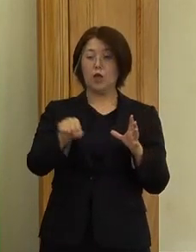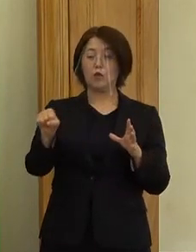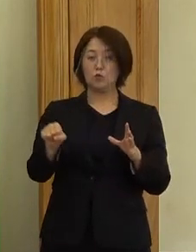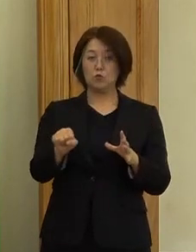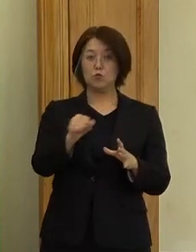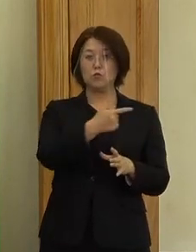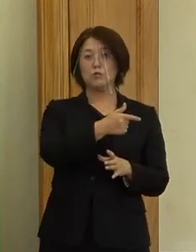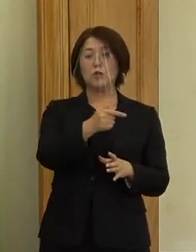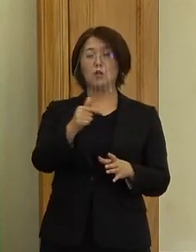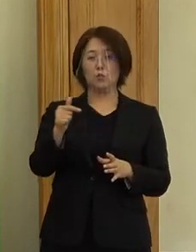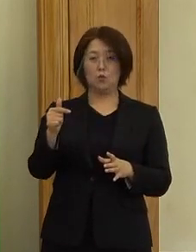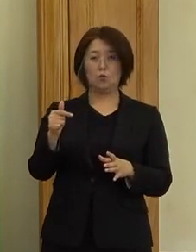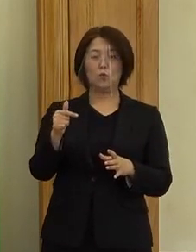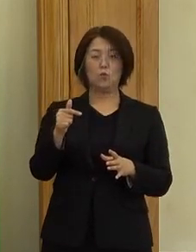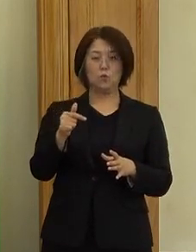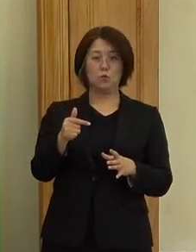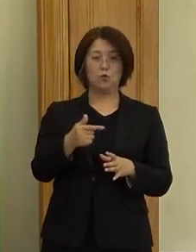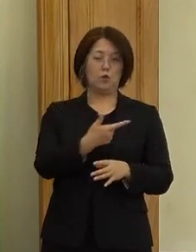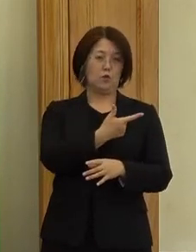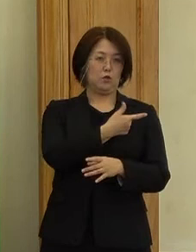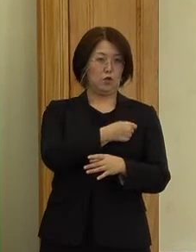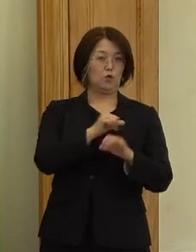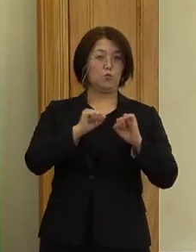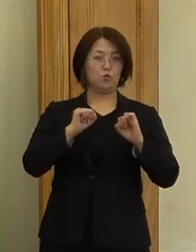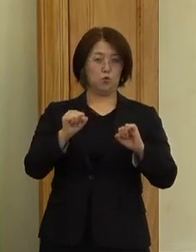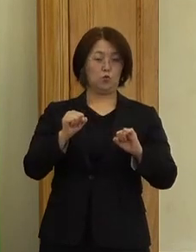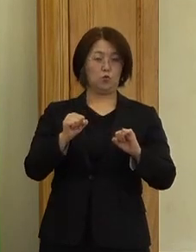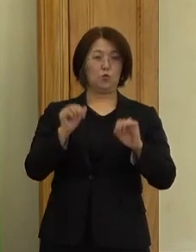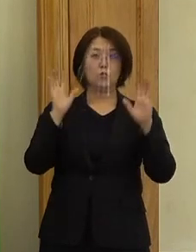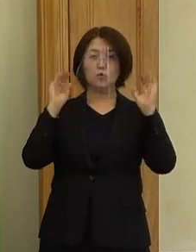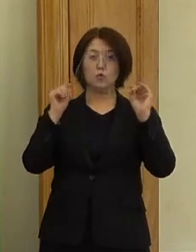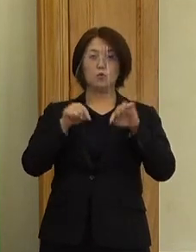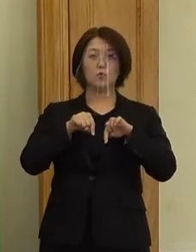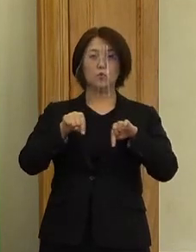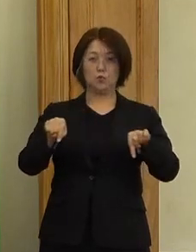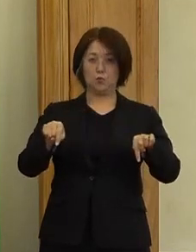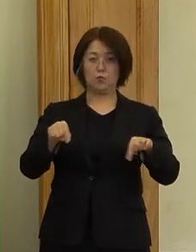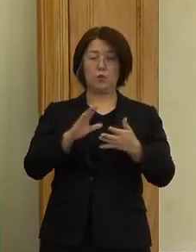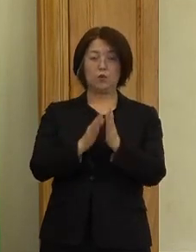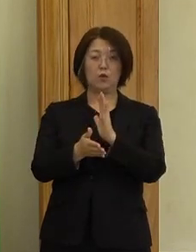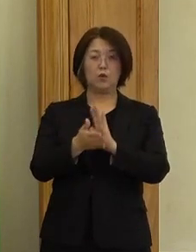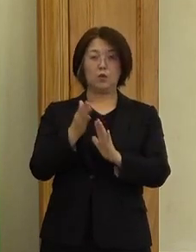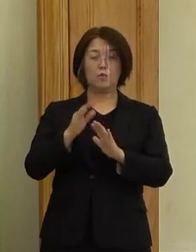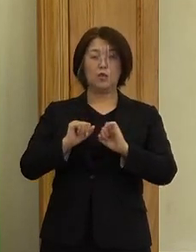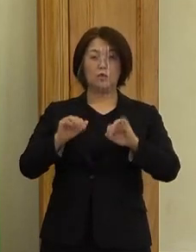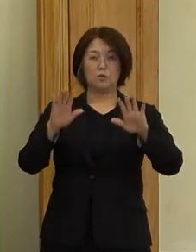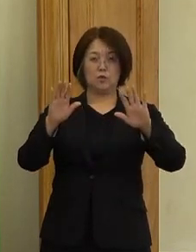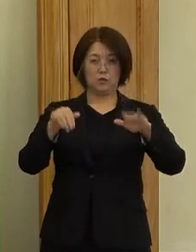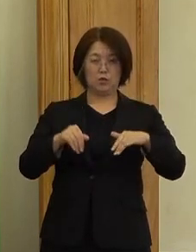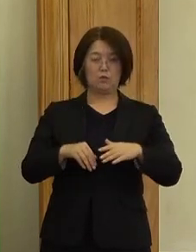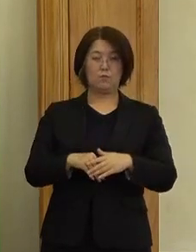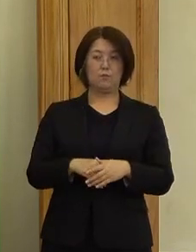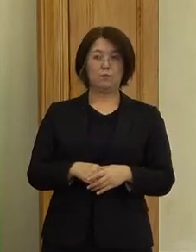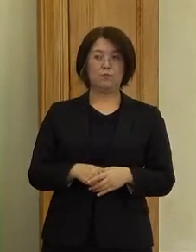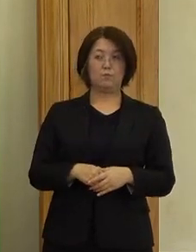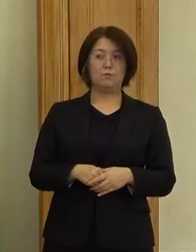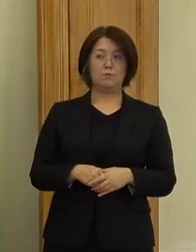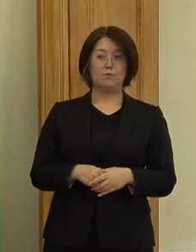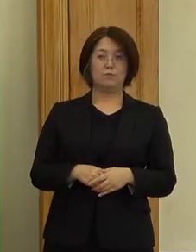での接種も対応しますという、そんな情報発信もまた再度したところでございます。